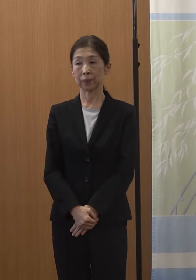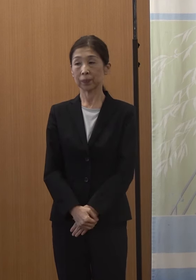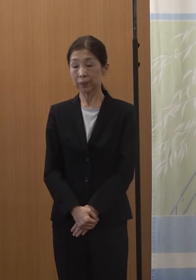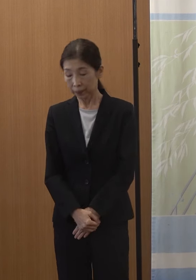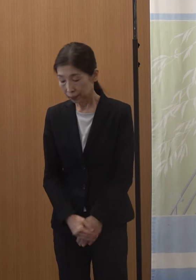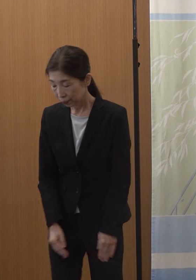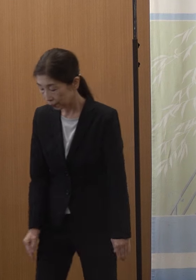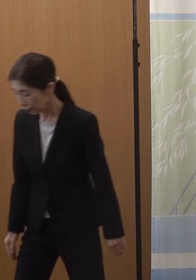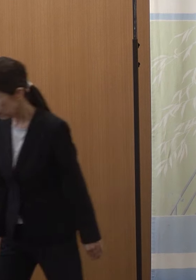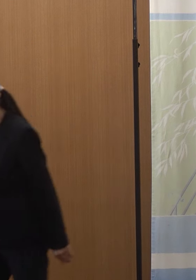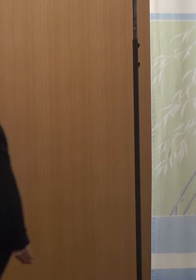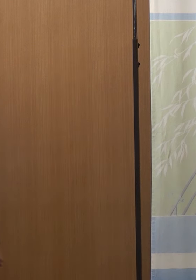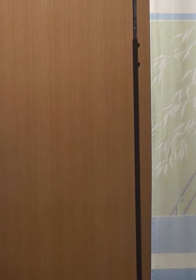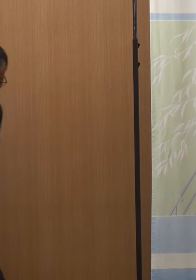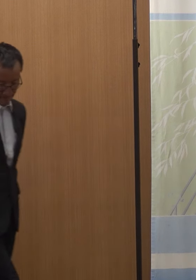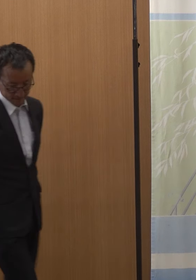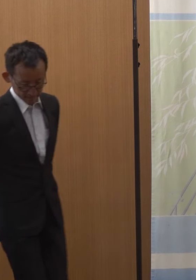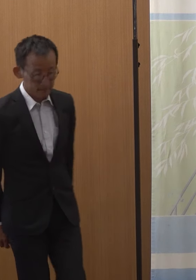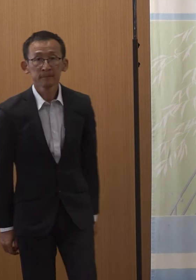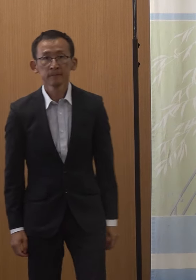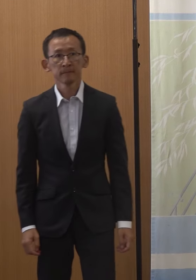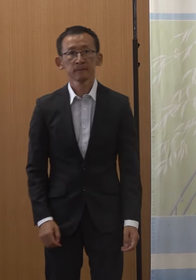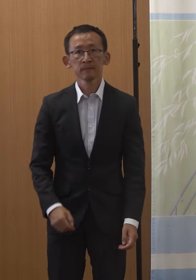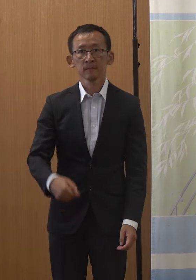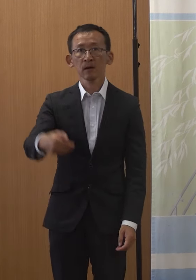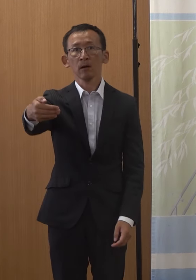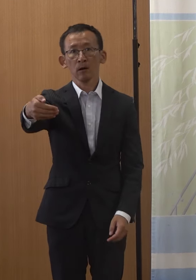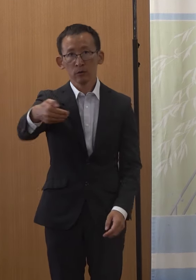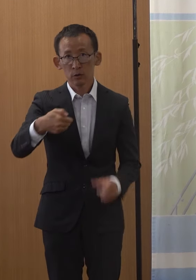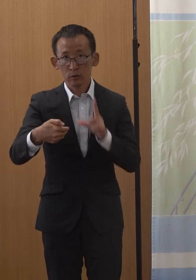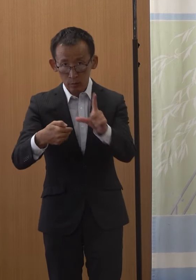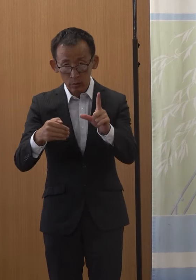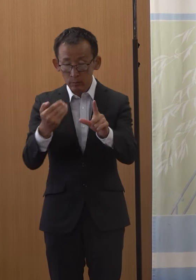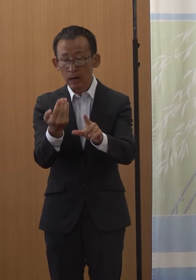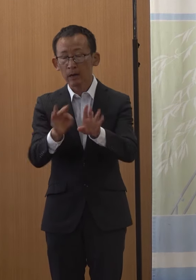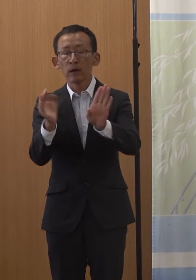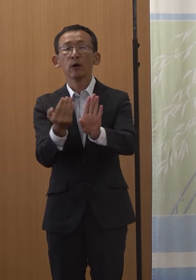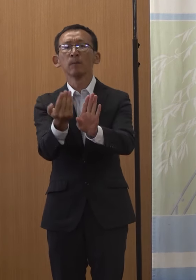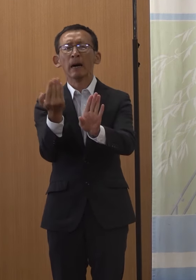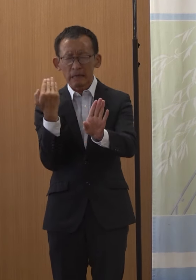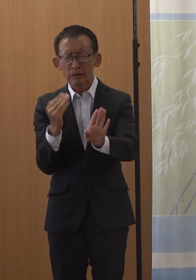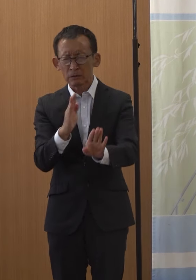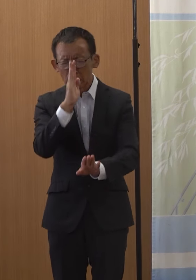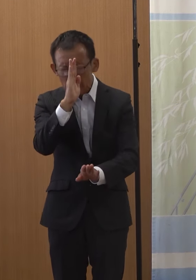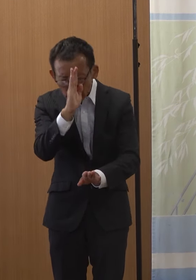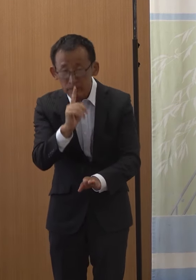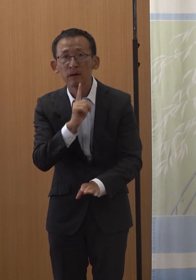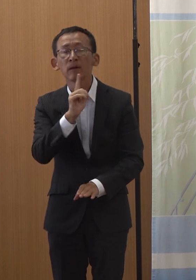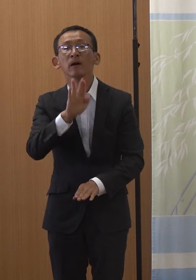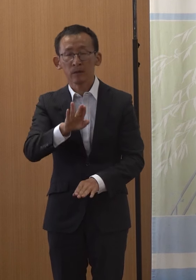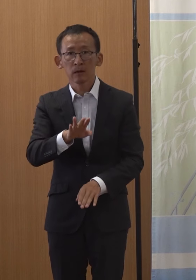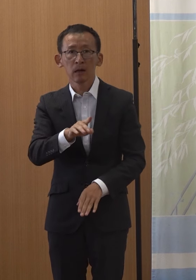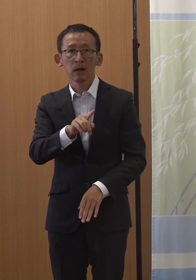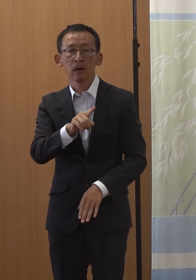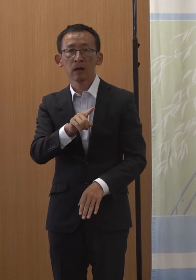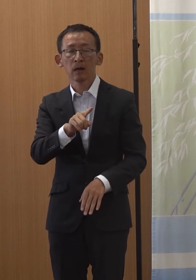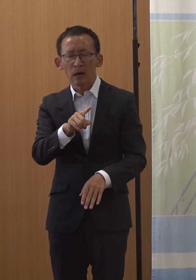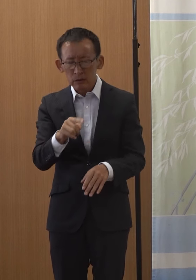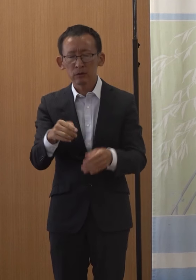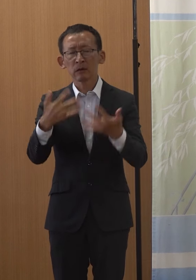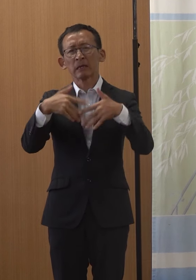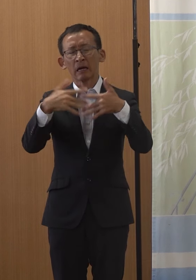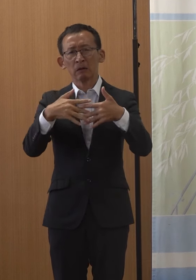すみません。それでは質疑応答に入る前に一言すみませんお詫びさせていただきます。ちょっと通信機材のトラブルで冒頭8分ほどになります